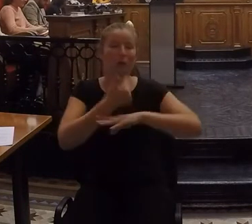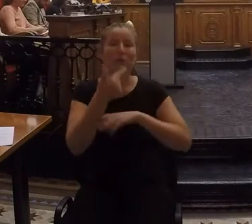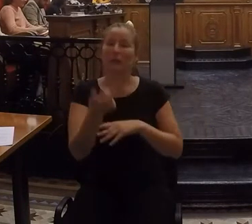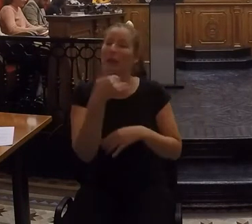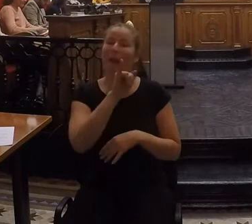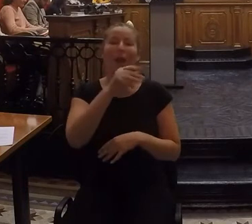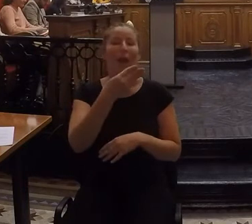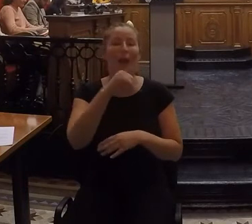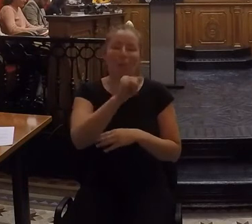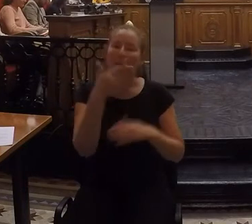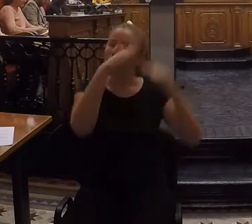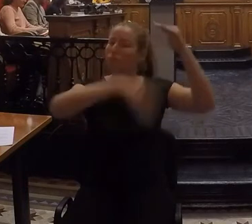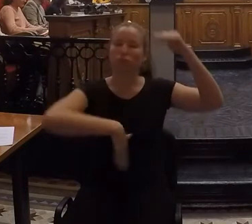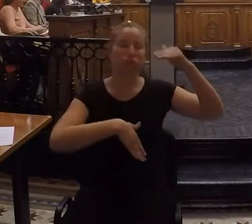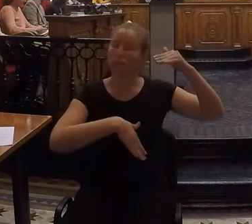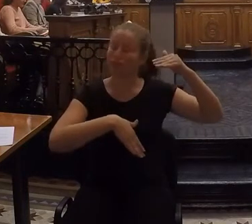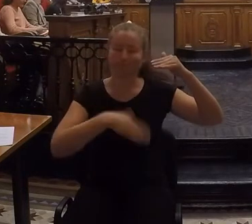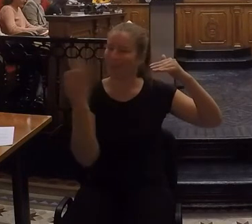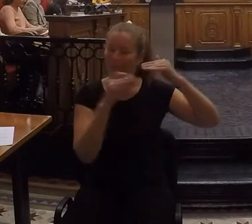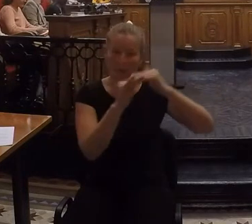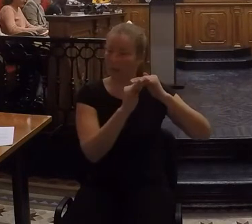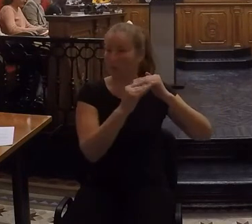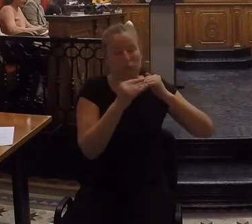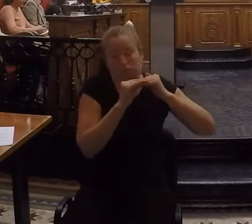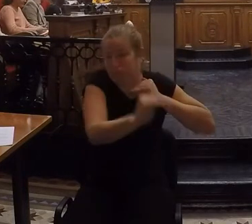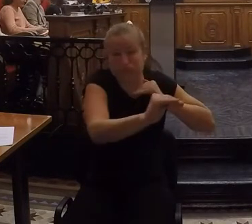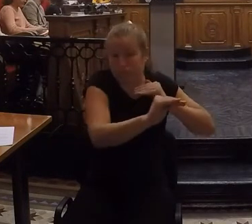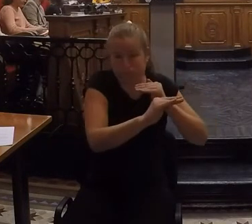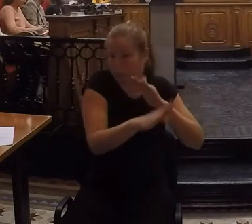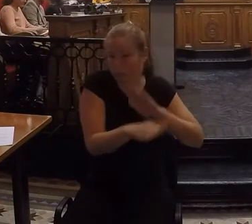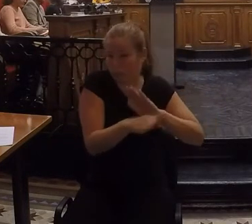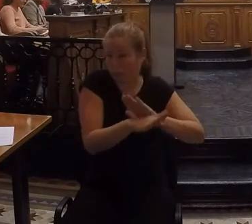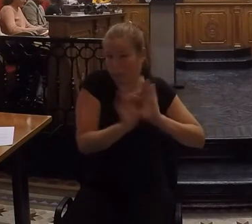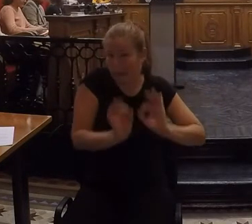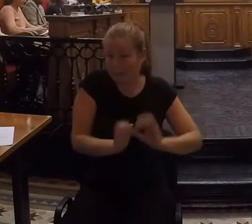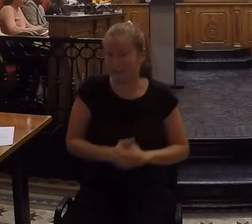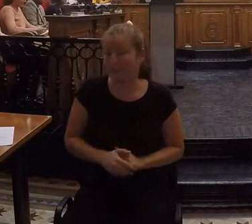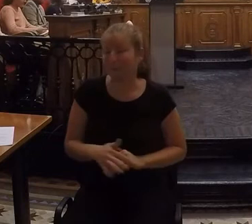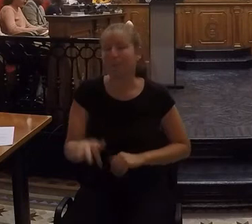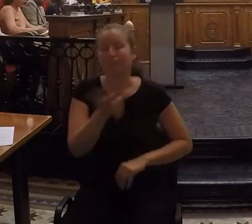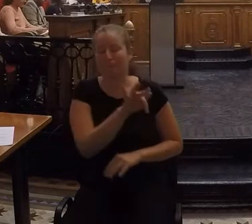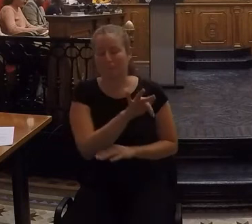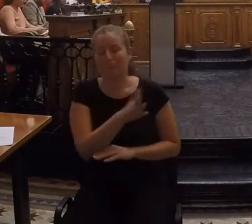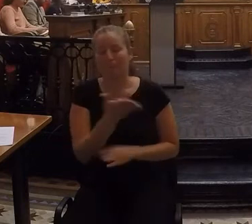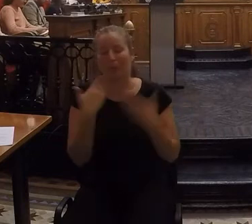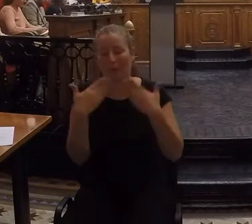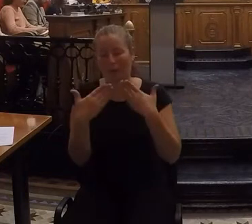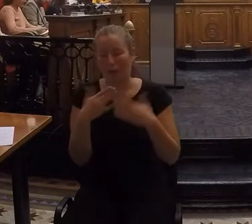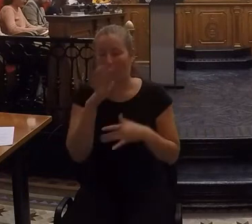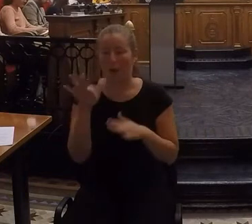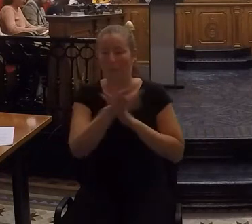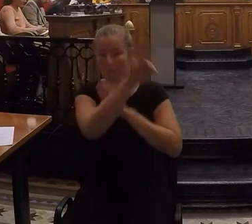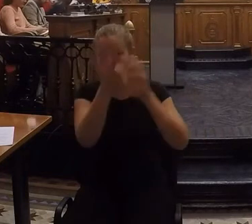aunque se pueda. Muchas gracias. Muchas gracias por su brevedad, señor Durá. Pasamos al punto segundo.